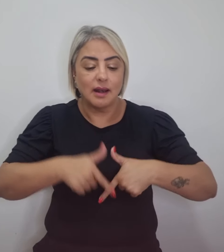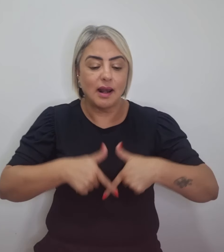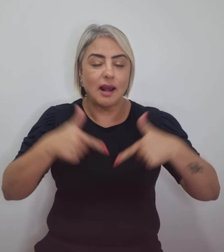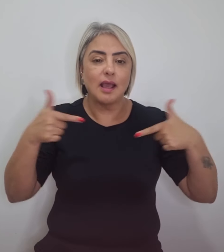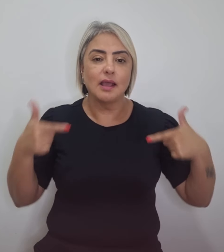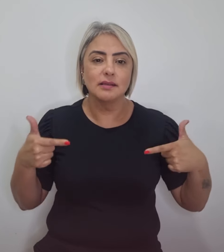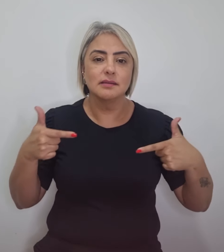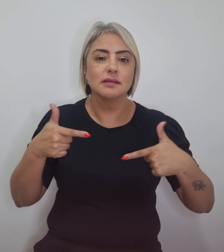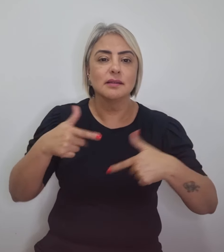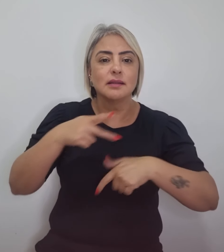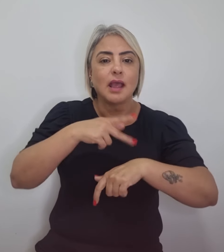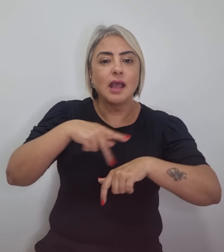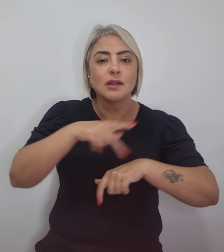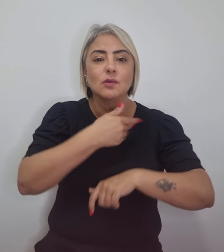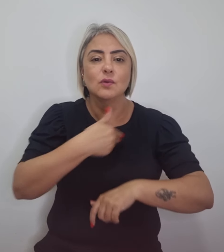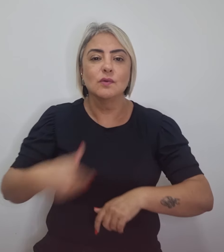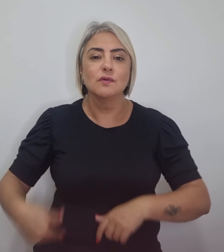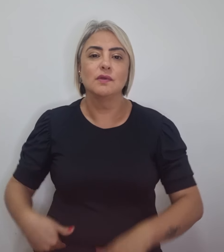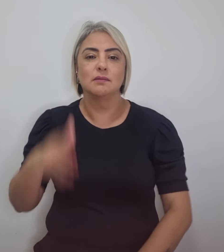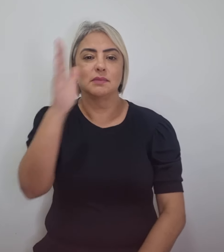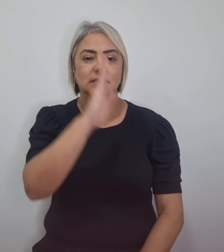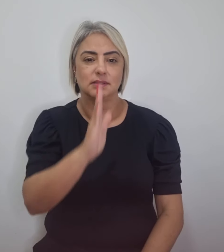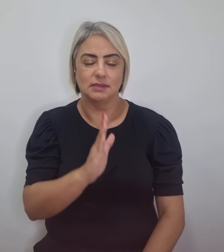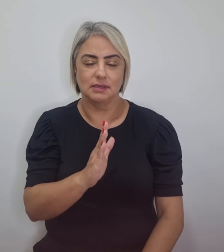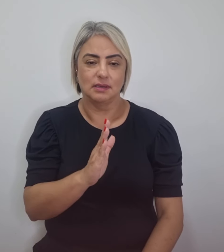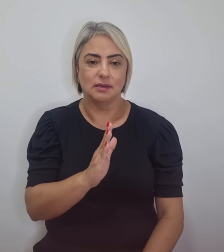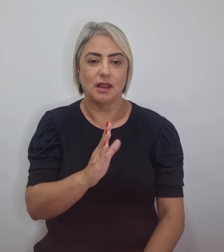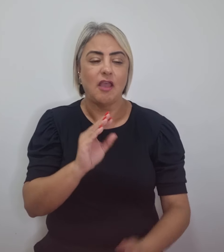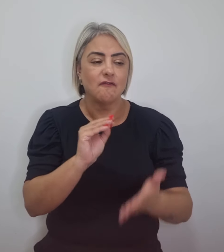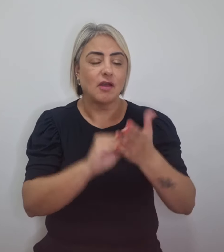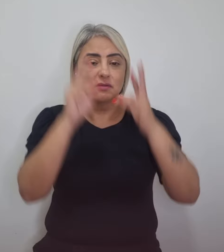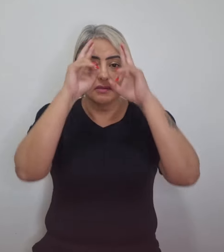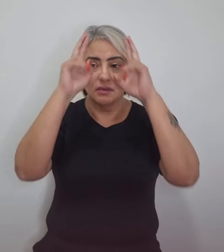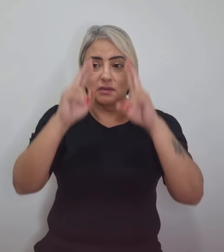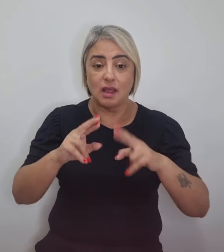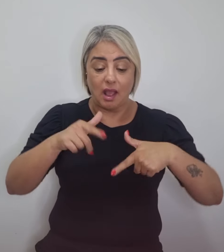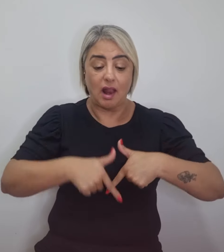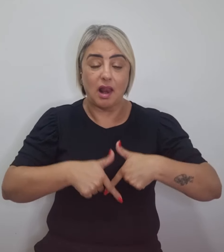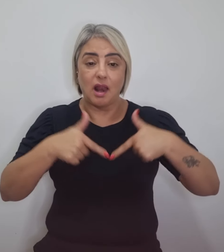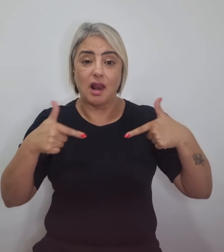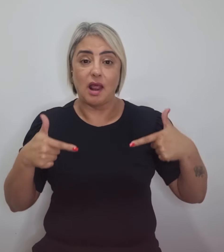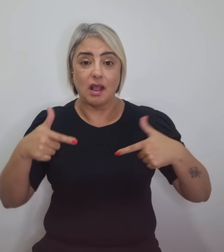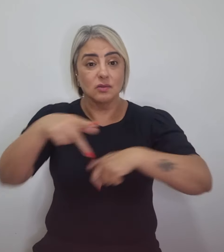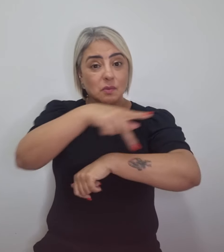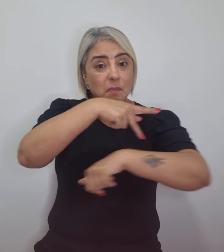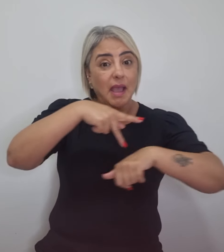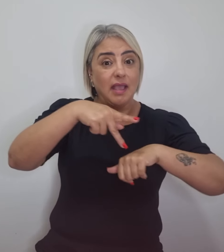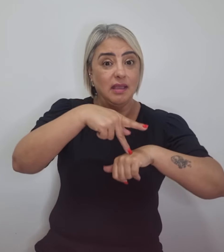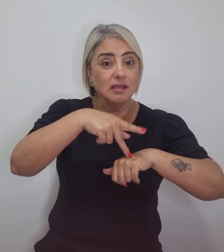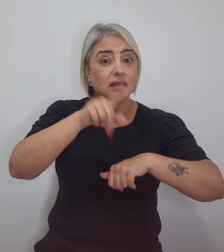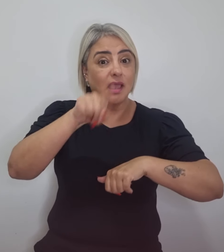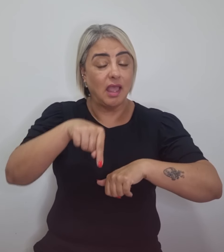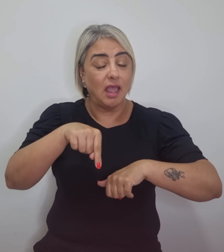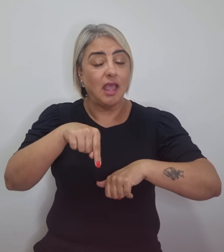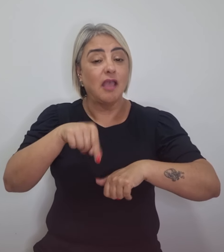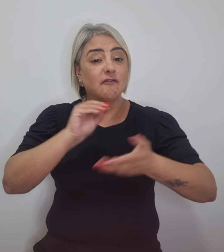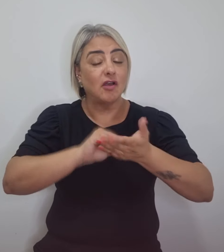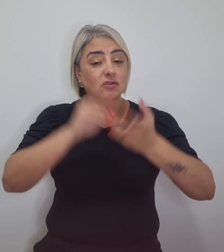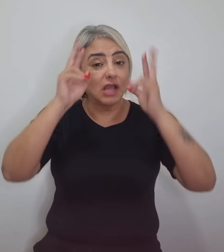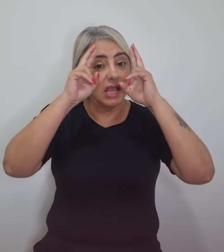do Estado brasileiro. Desrespeitar a laicidade do Estado é desrespeitar todos